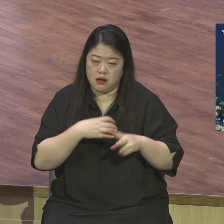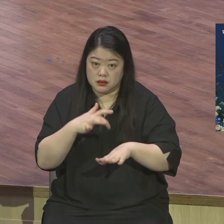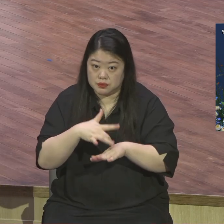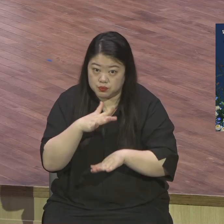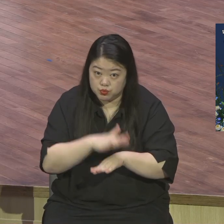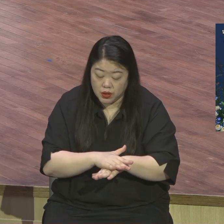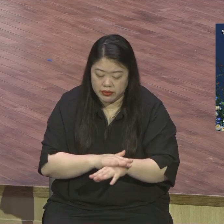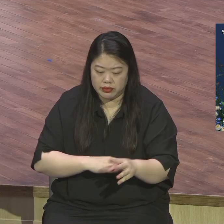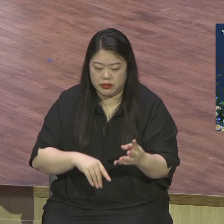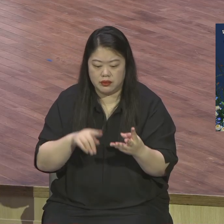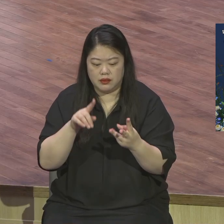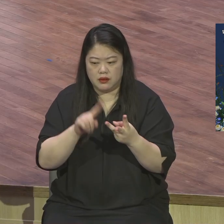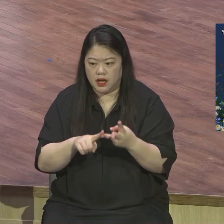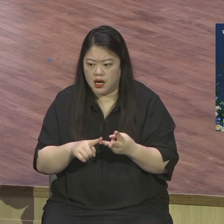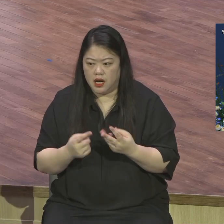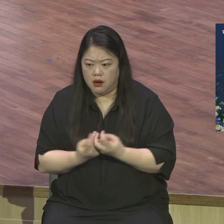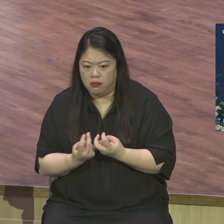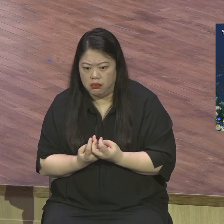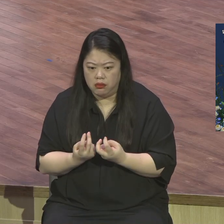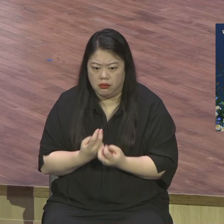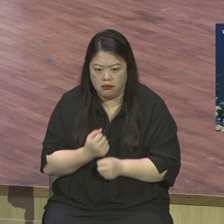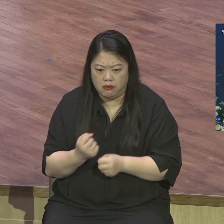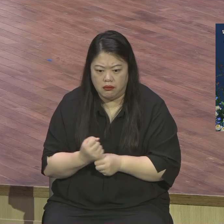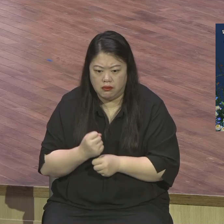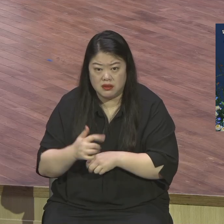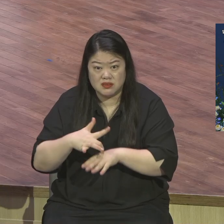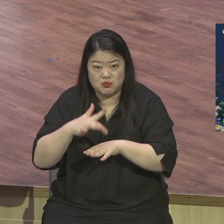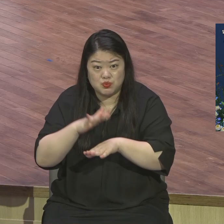그거 바뀌어야 돼요.